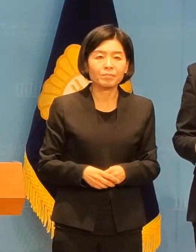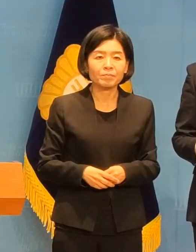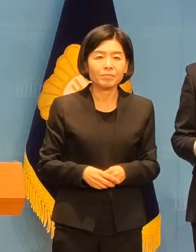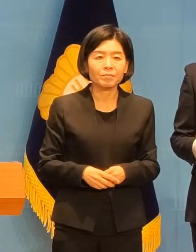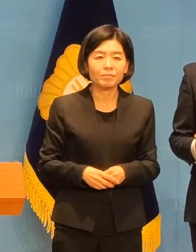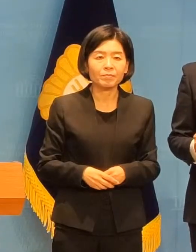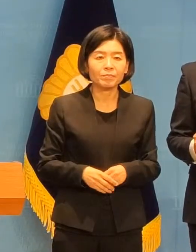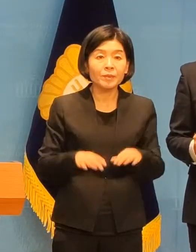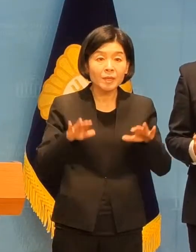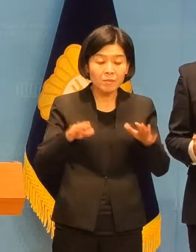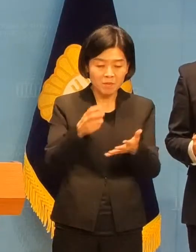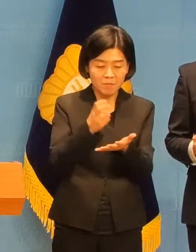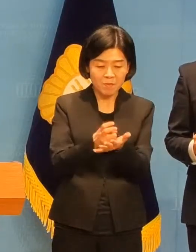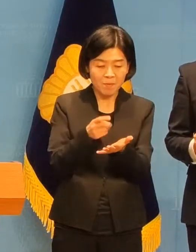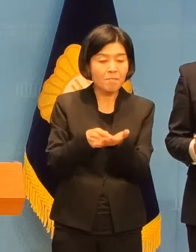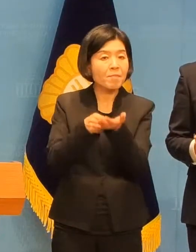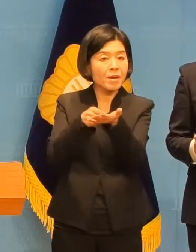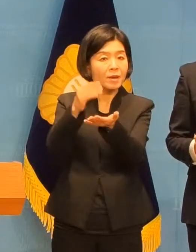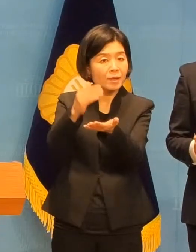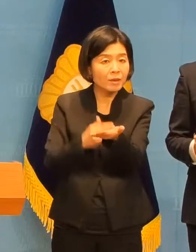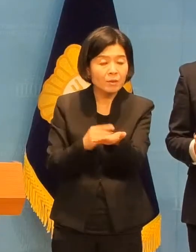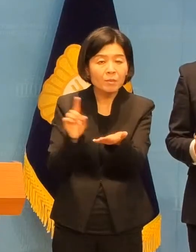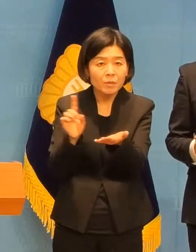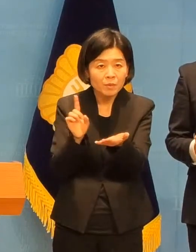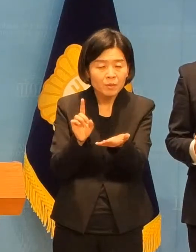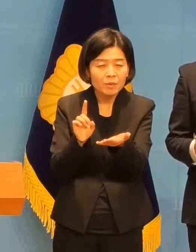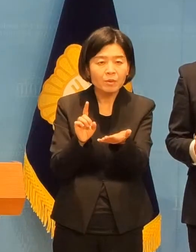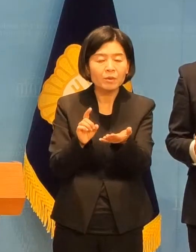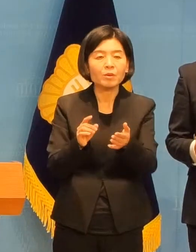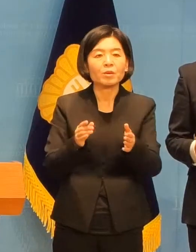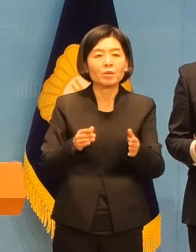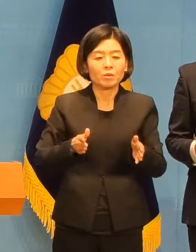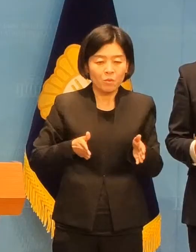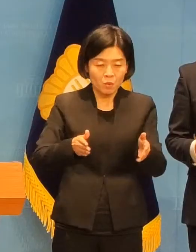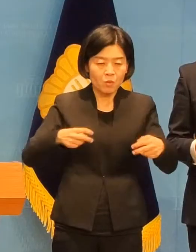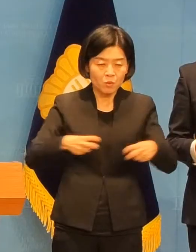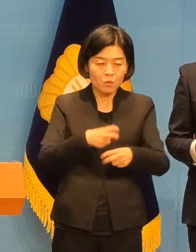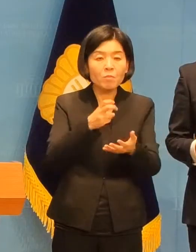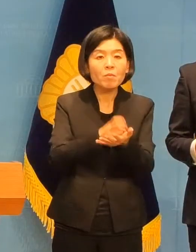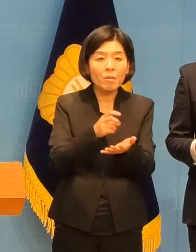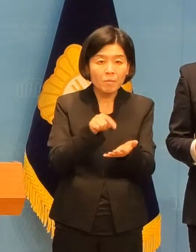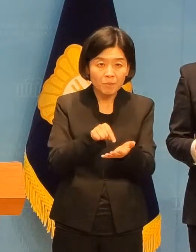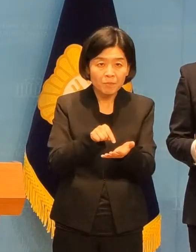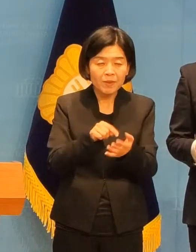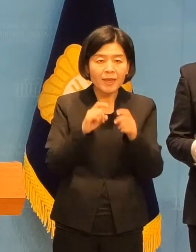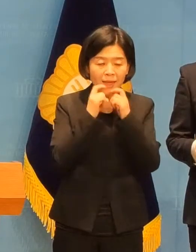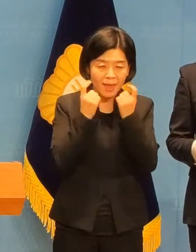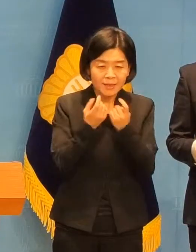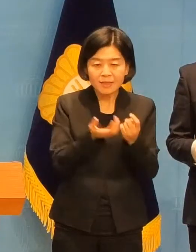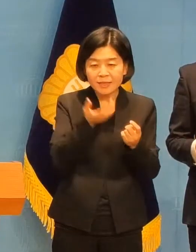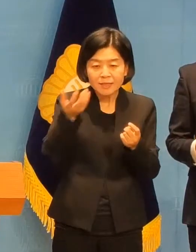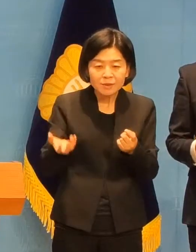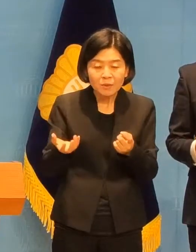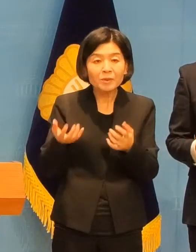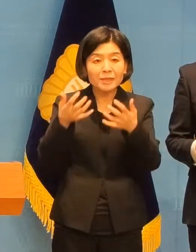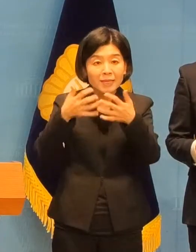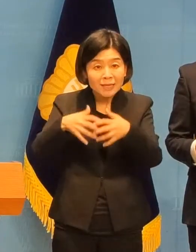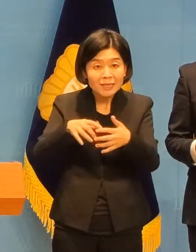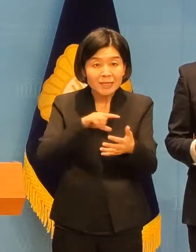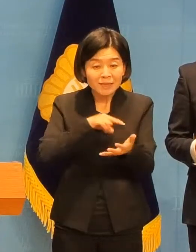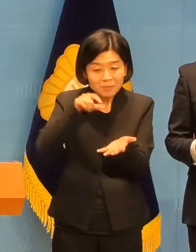그래서 이번에 제가 발의한 개정안은 도로교통법상 개인형 이동장치 정의를 전면